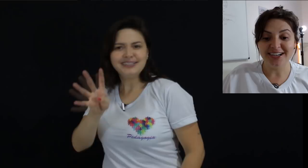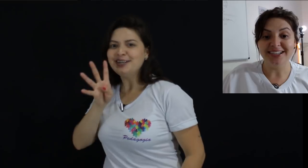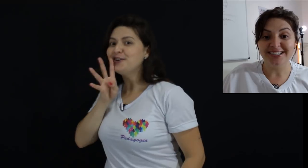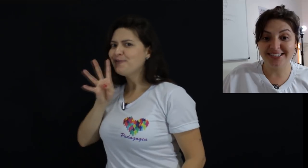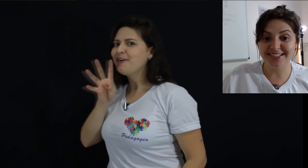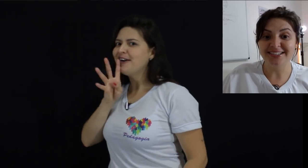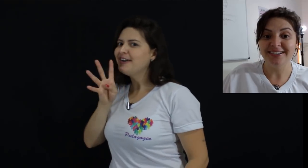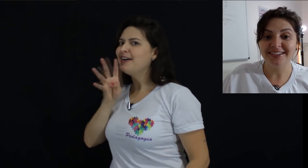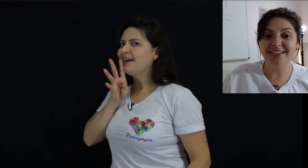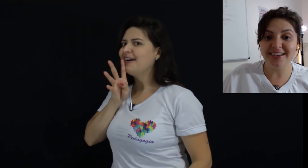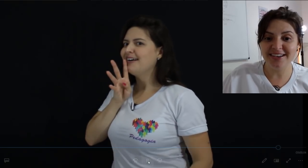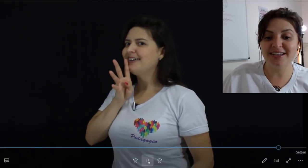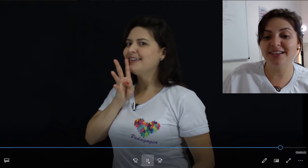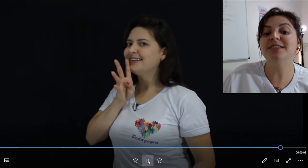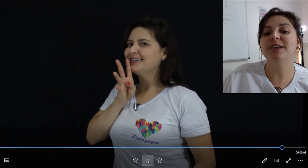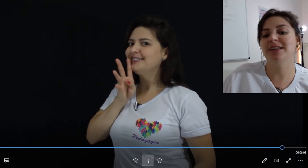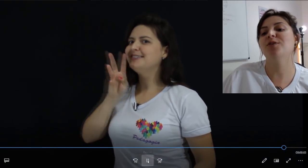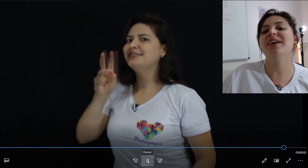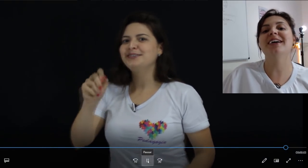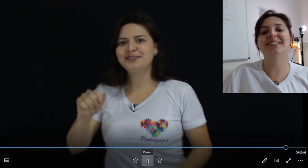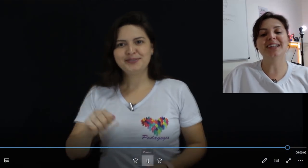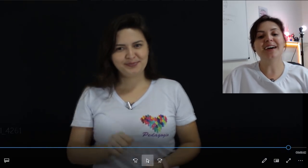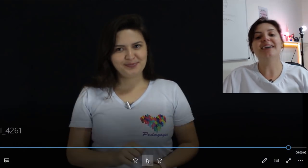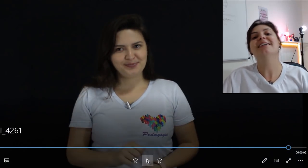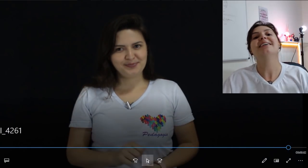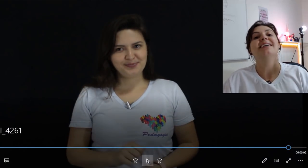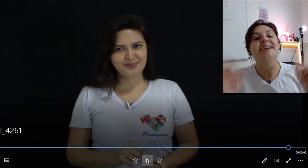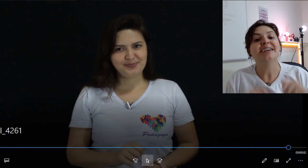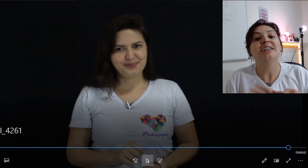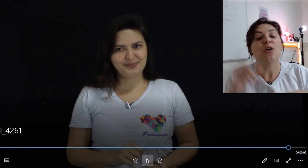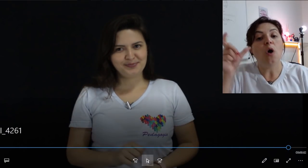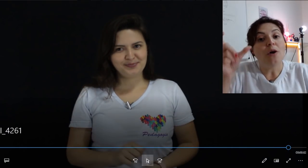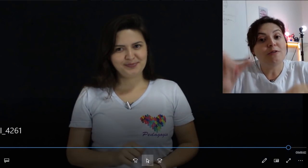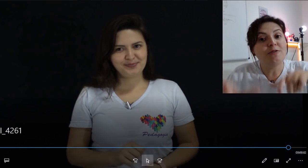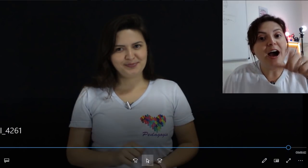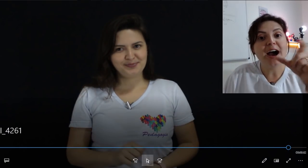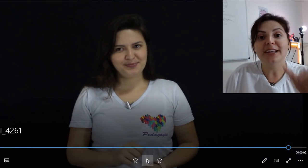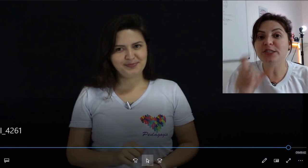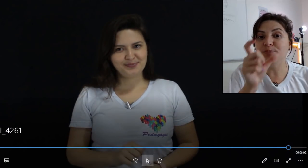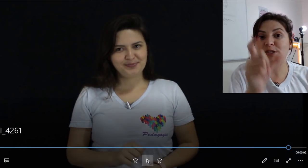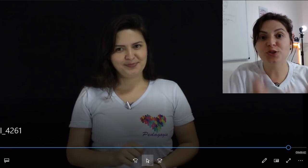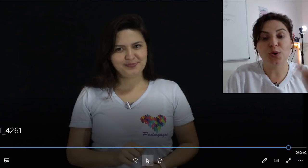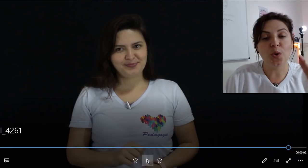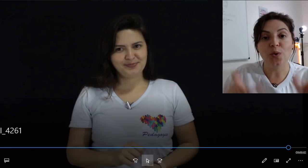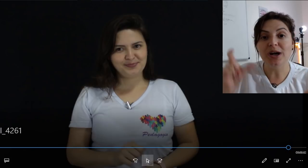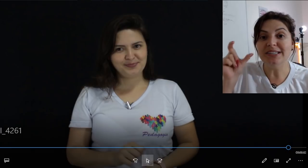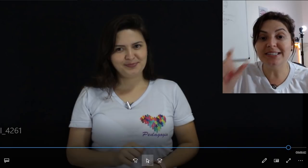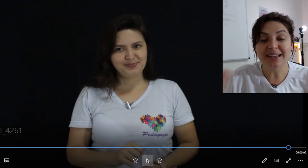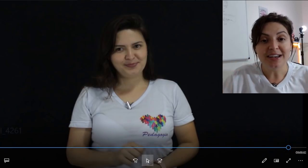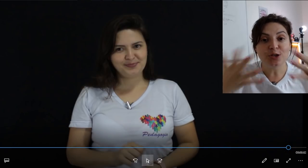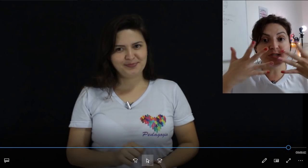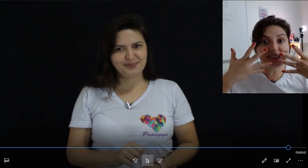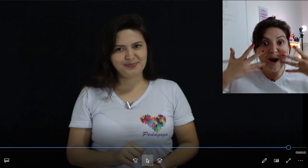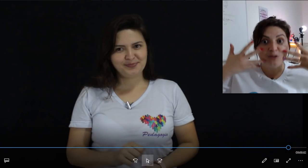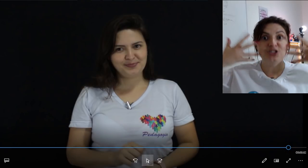simpáticas que ele conhece lá. Então, ó, várias pessoas e o sinal